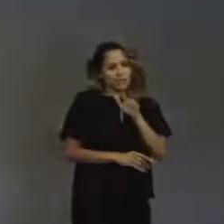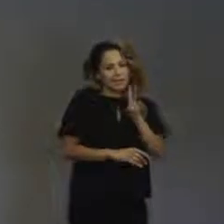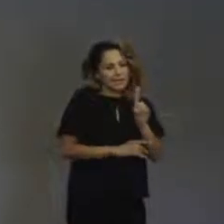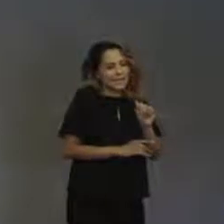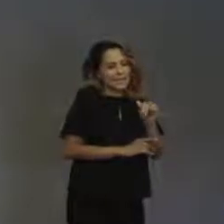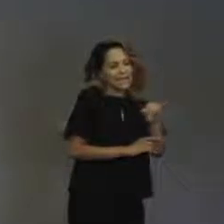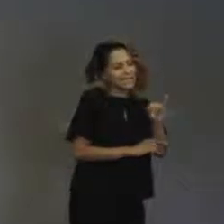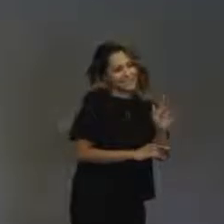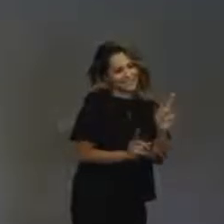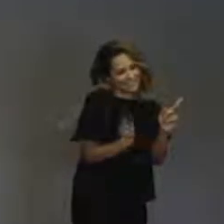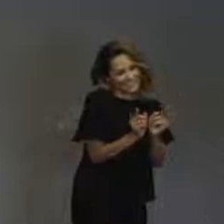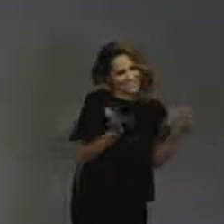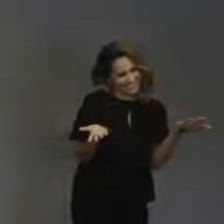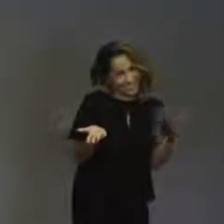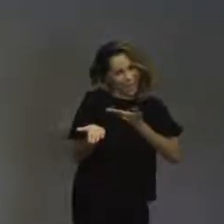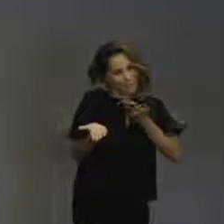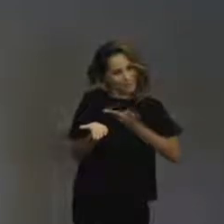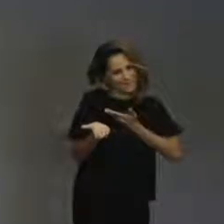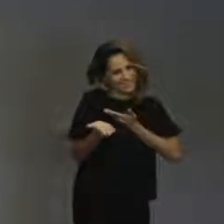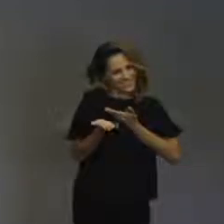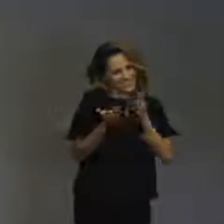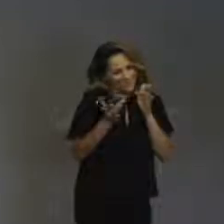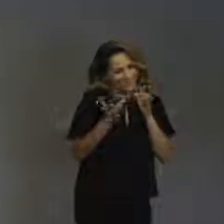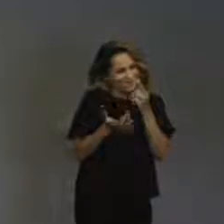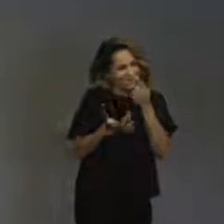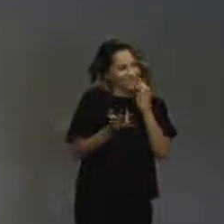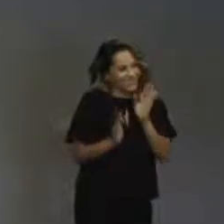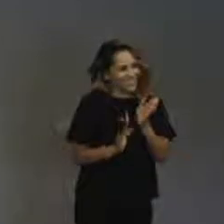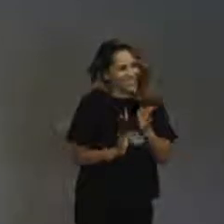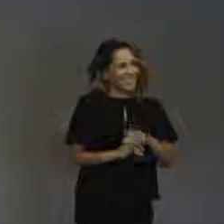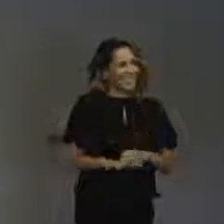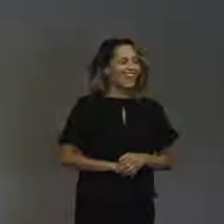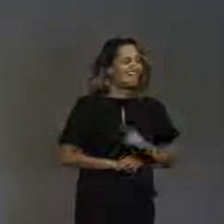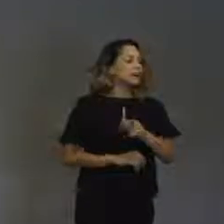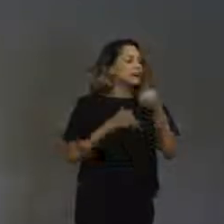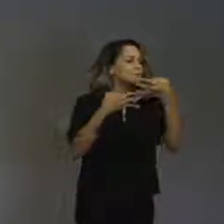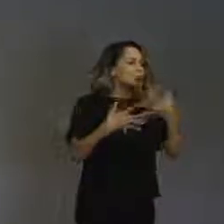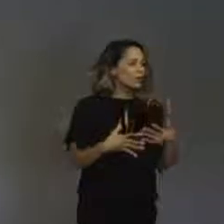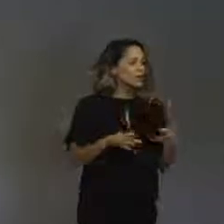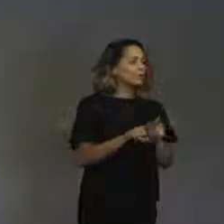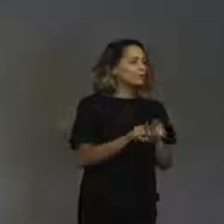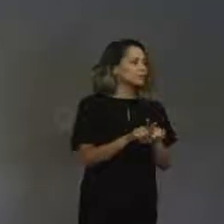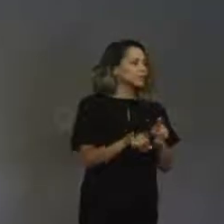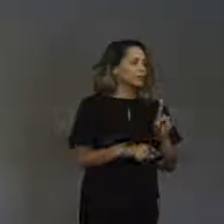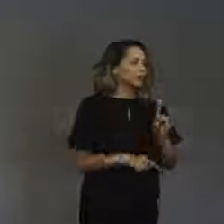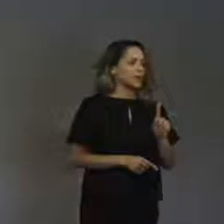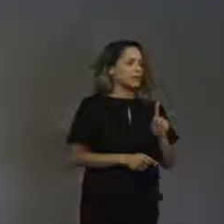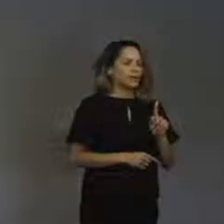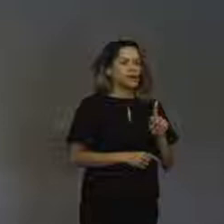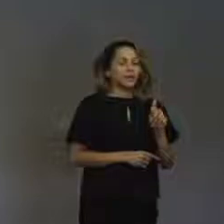A Dani, que a Dani tocou aqui já no começo, e que a Cainha falou.